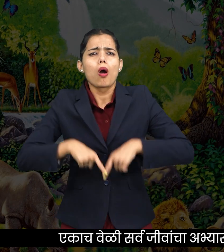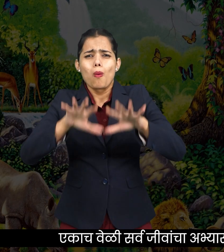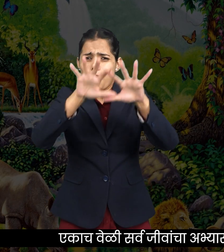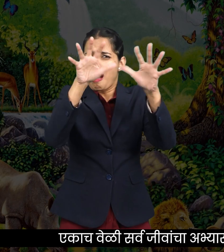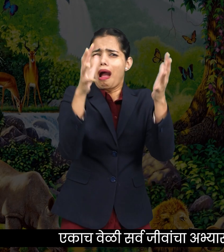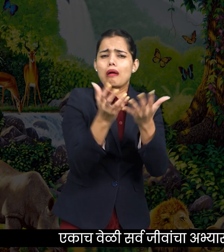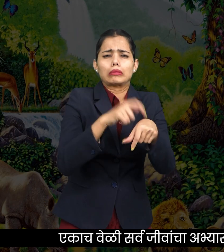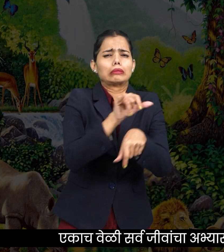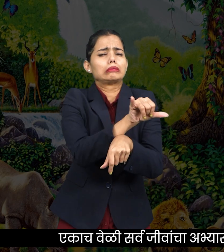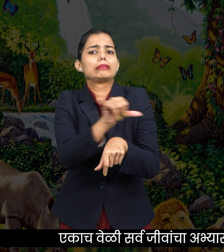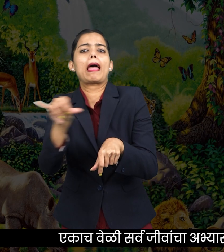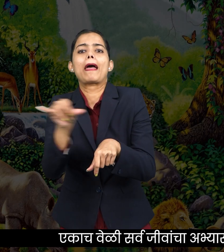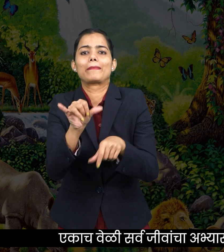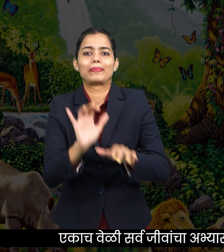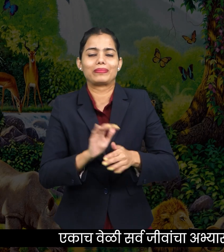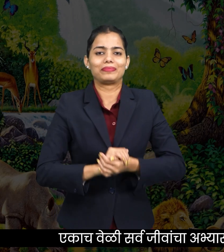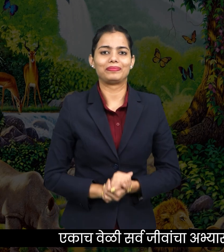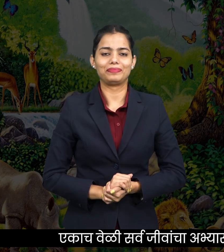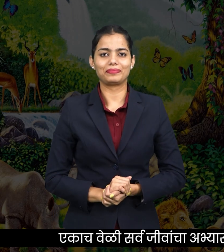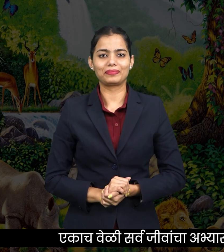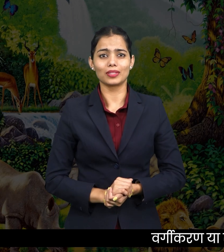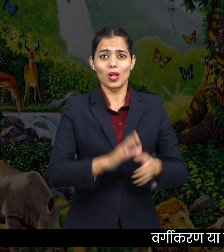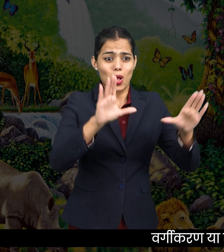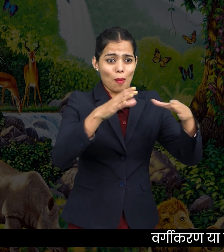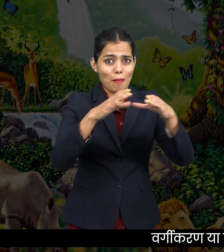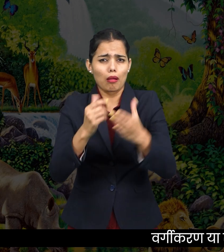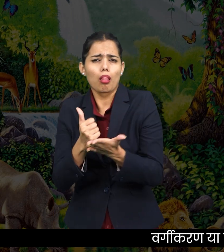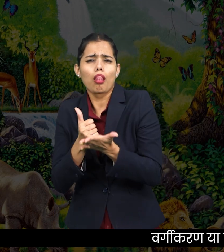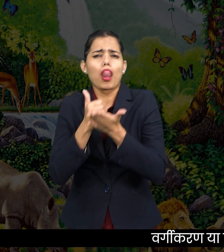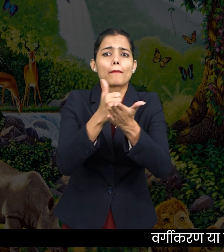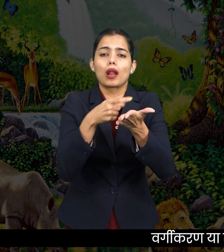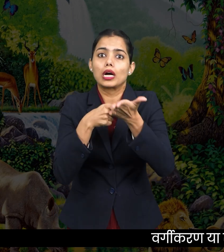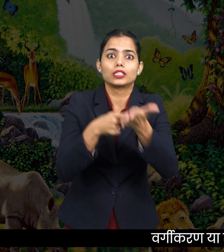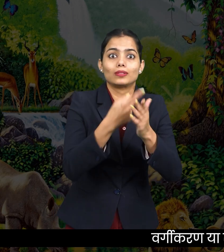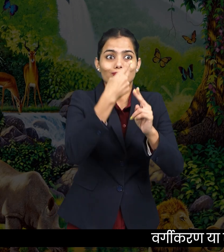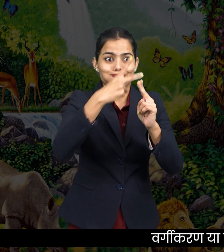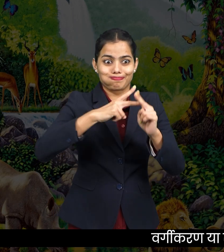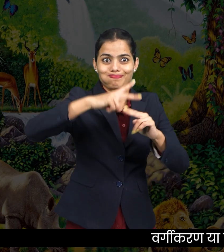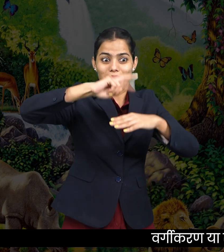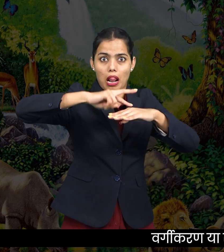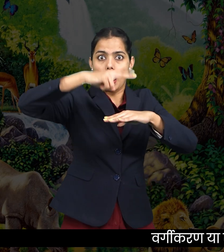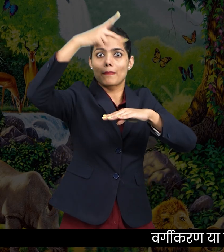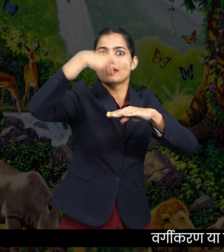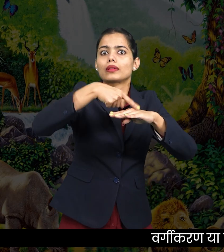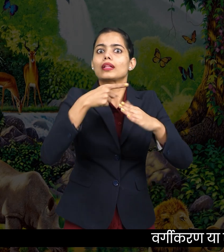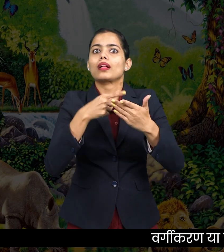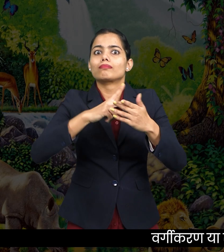जीवांचा अभ्यास करणे आणि लक्षात ठेवणे सोपे नाही. वर्गीकरण या संदर्भात मदत